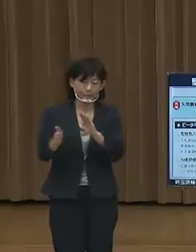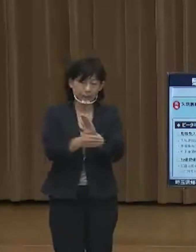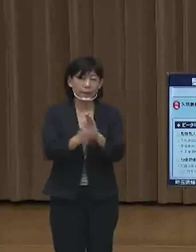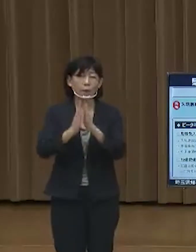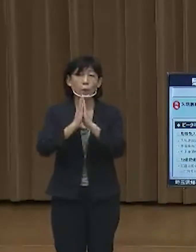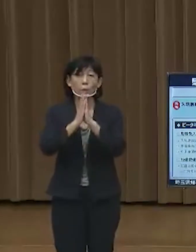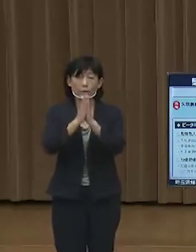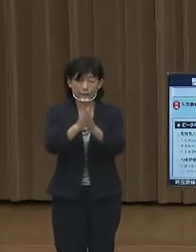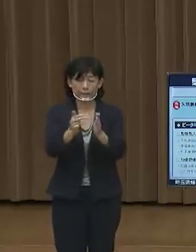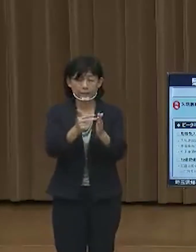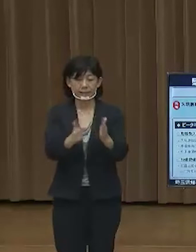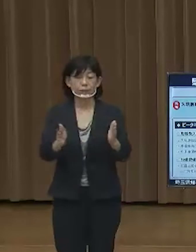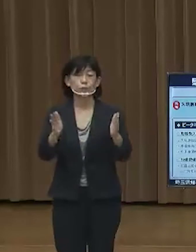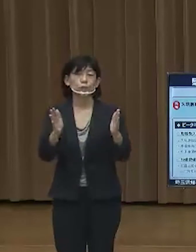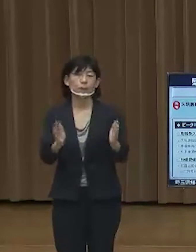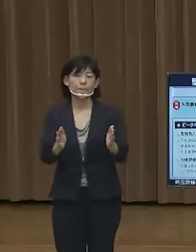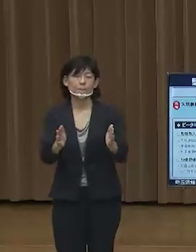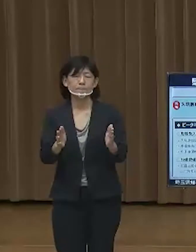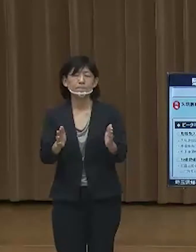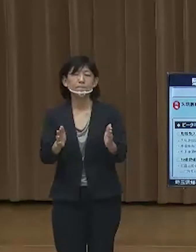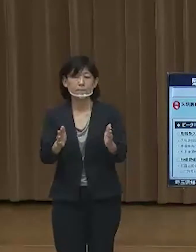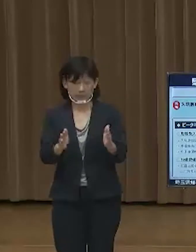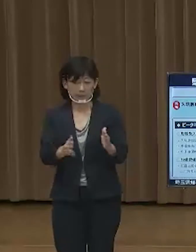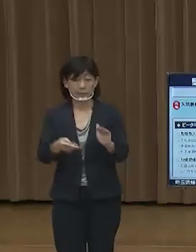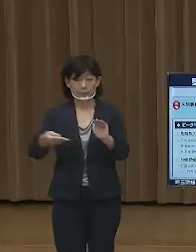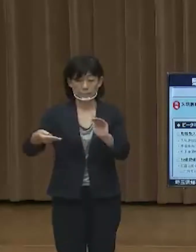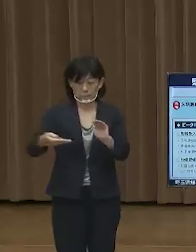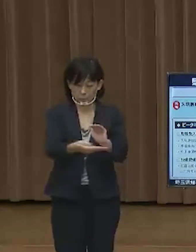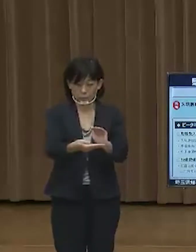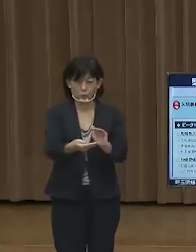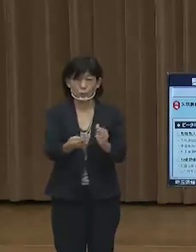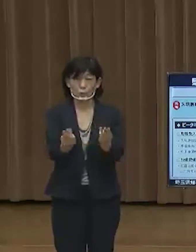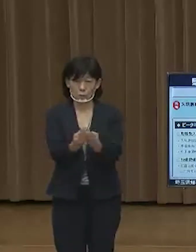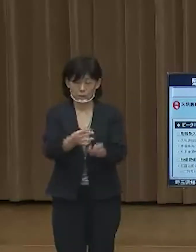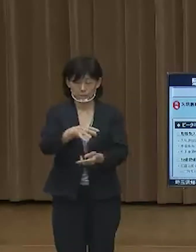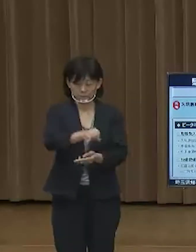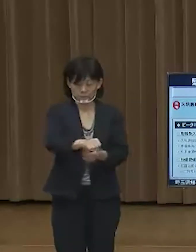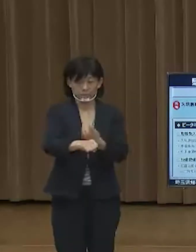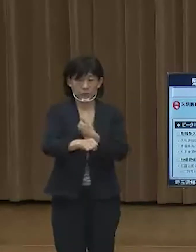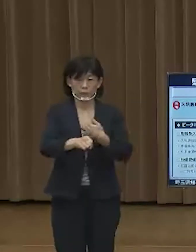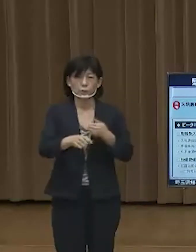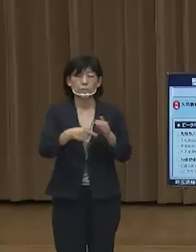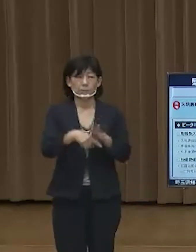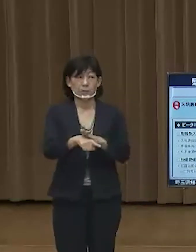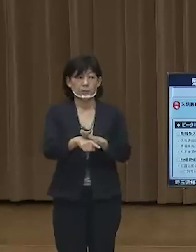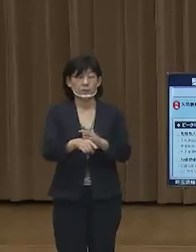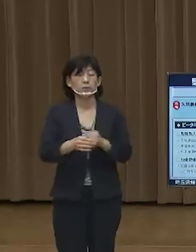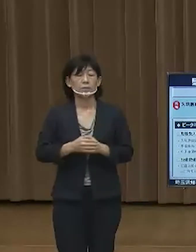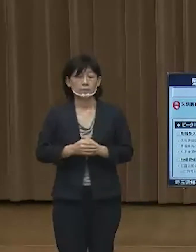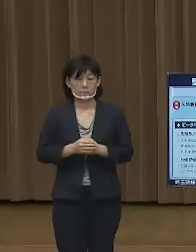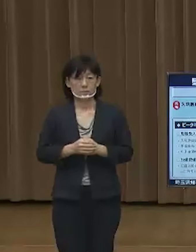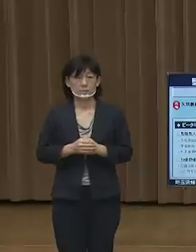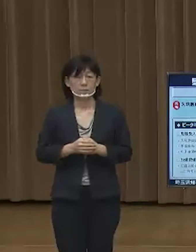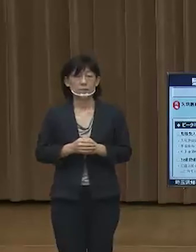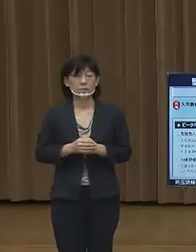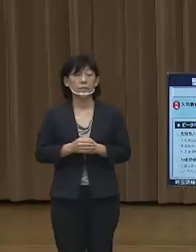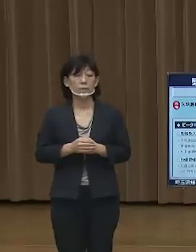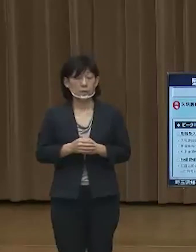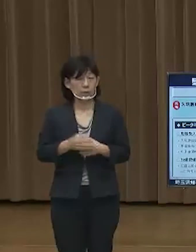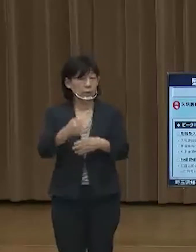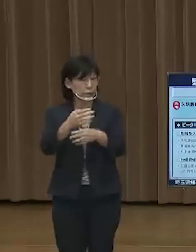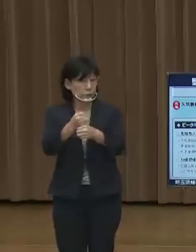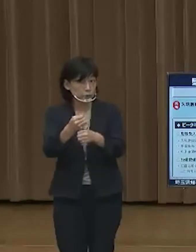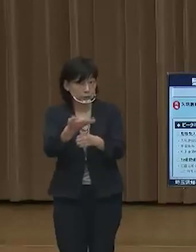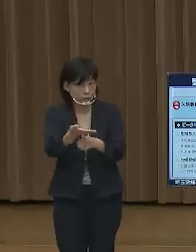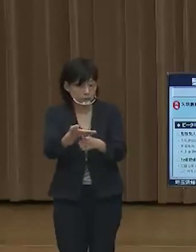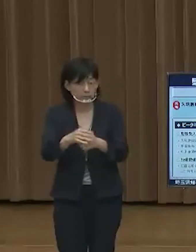で確保ができたというふうにお考えいただきたいと思います。 これはいつ確保できたんですか。 これはいつ